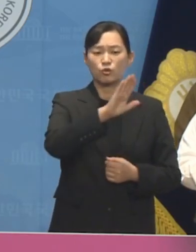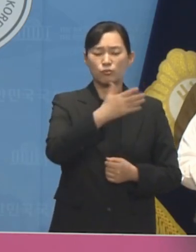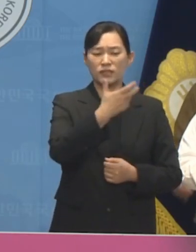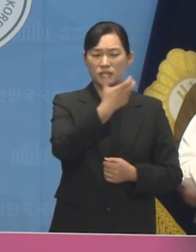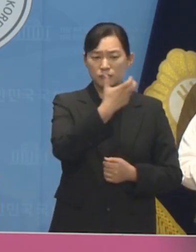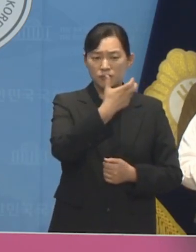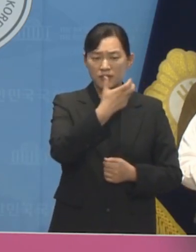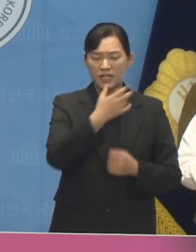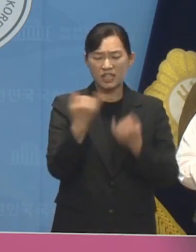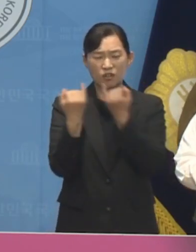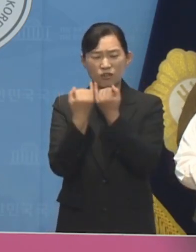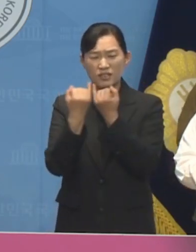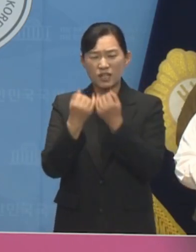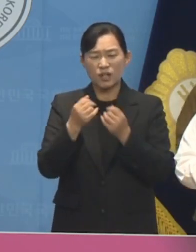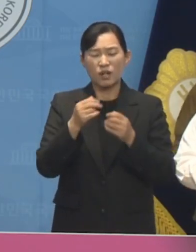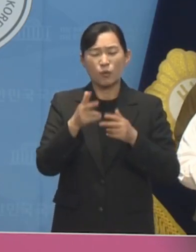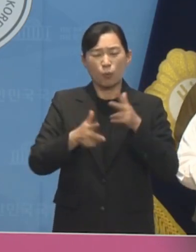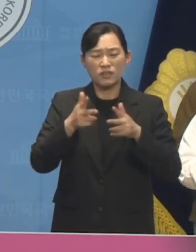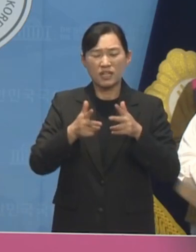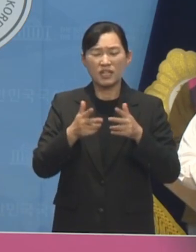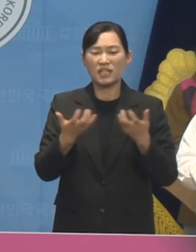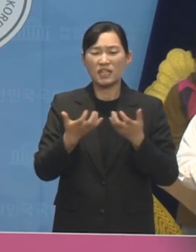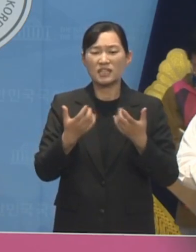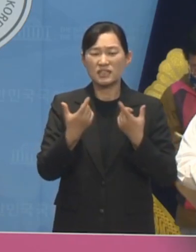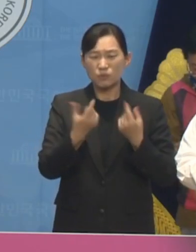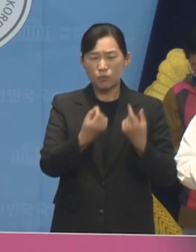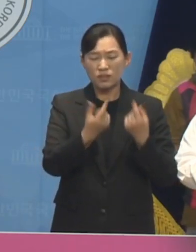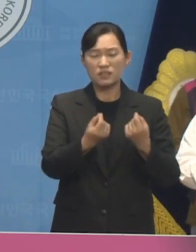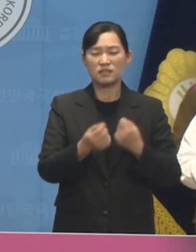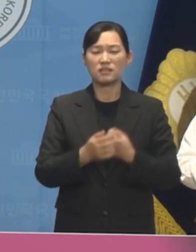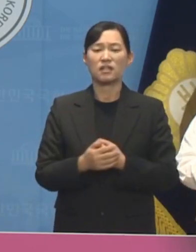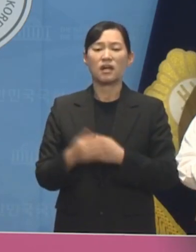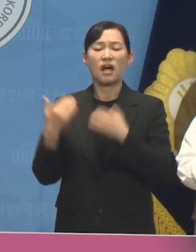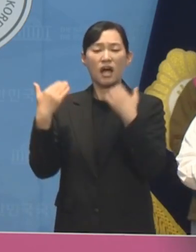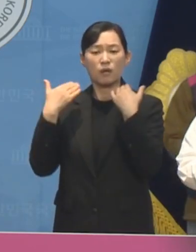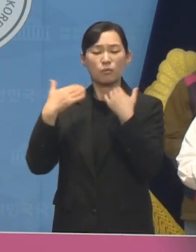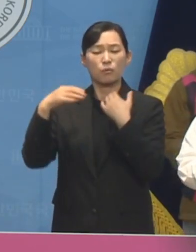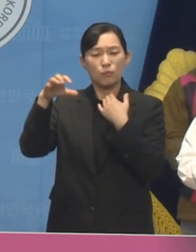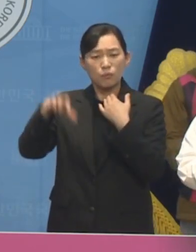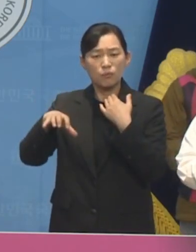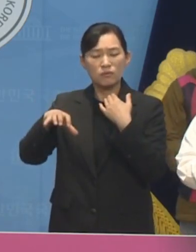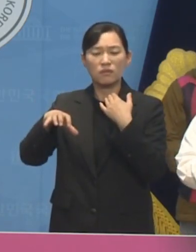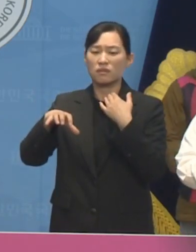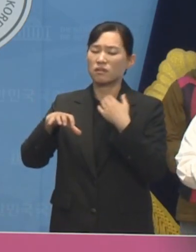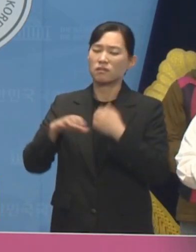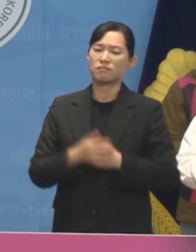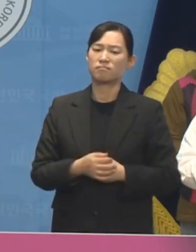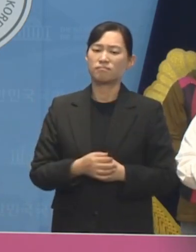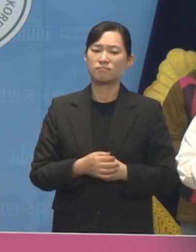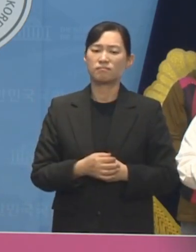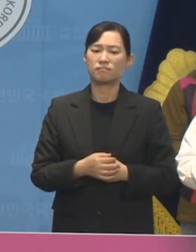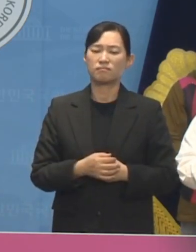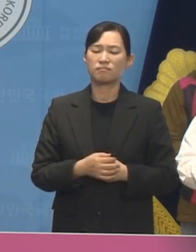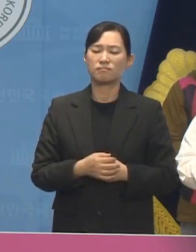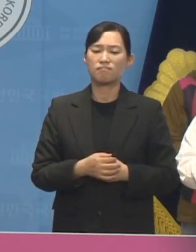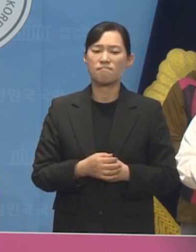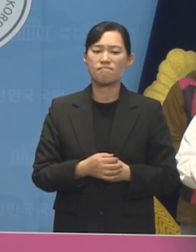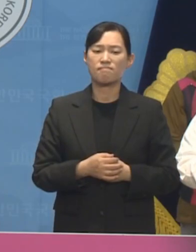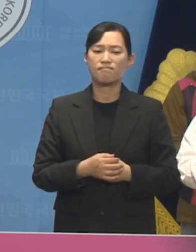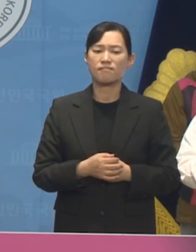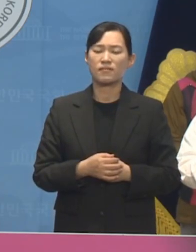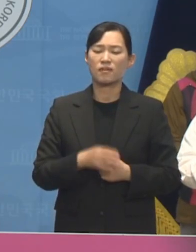1970년대 여공처럼 일하라고 강요당하는 곳이 학교라는 사실이 놀랍지 않습니까?